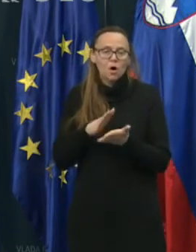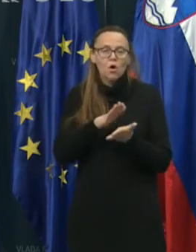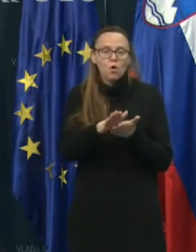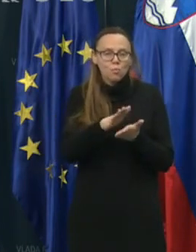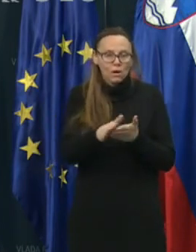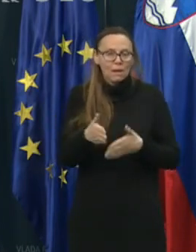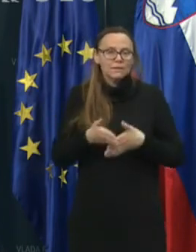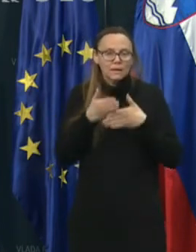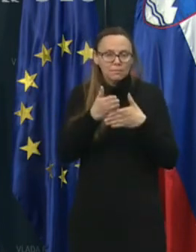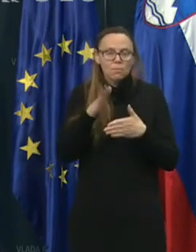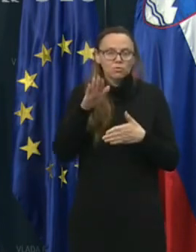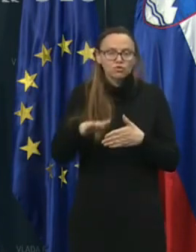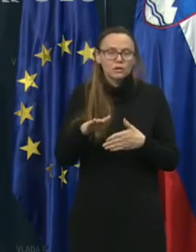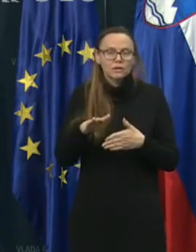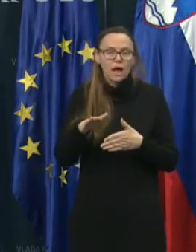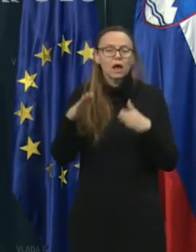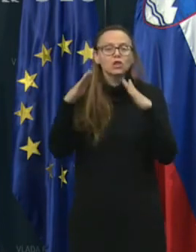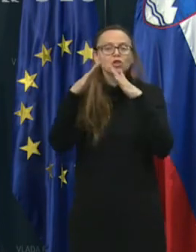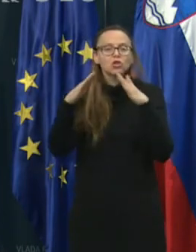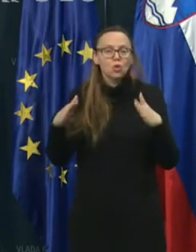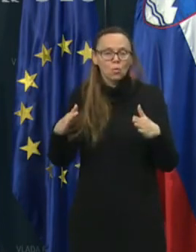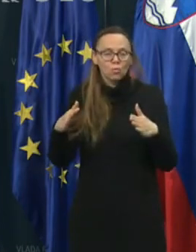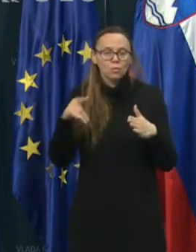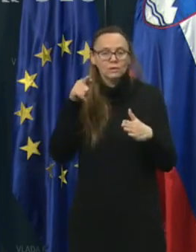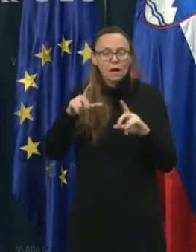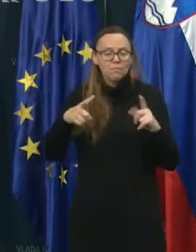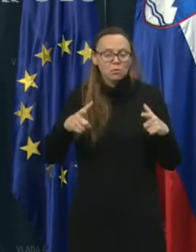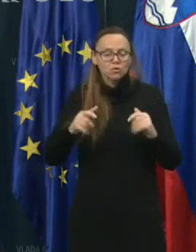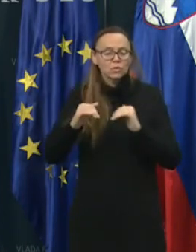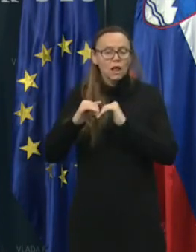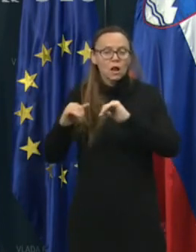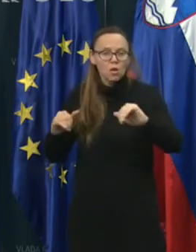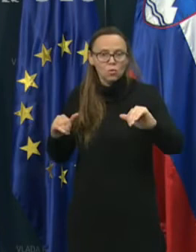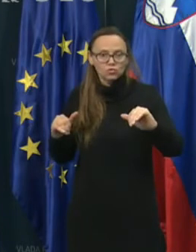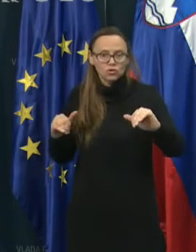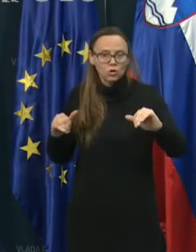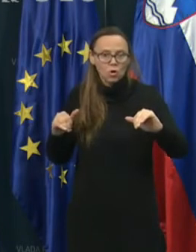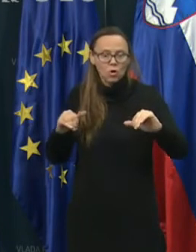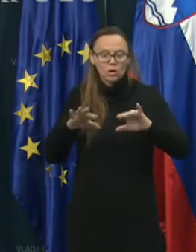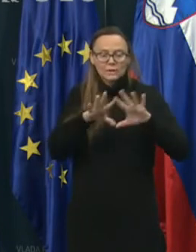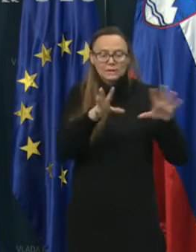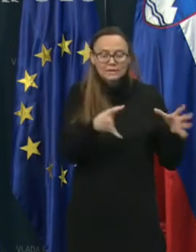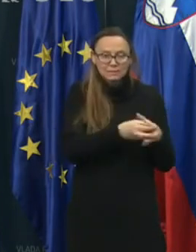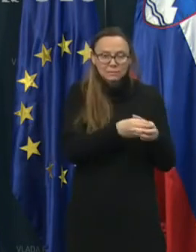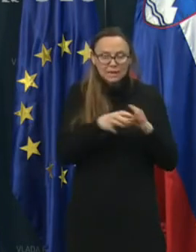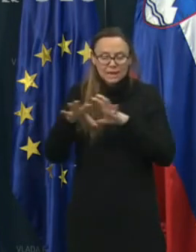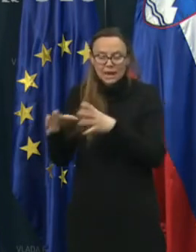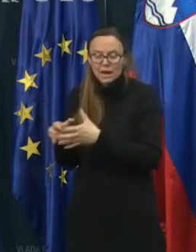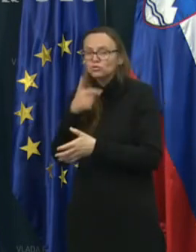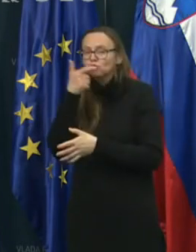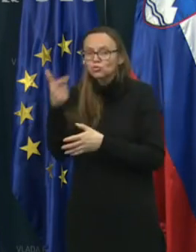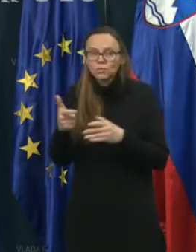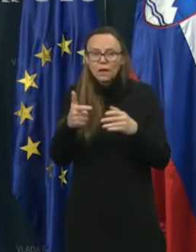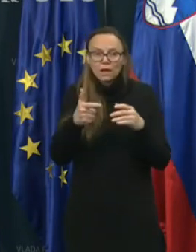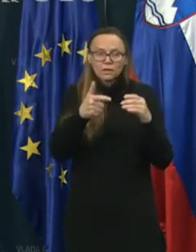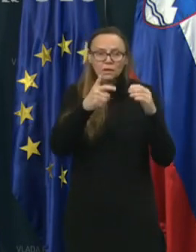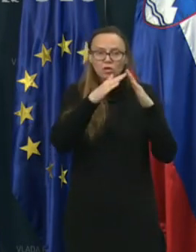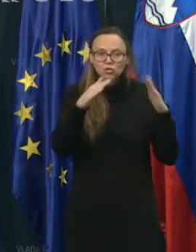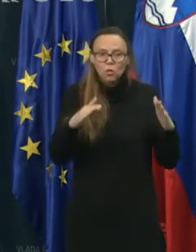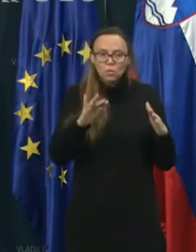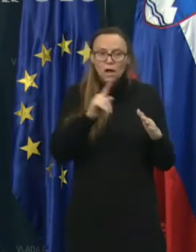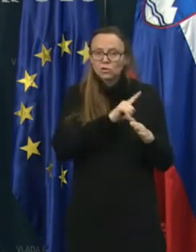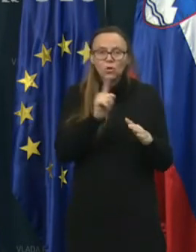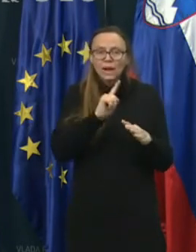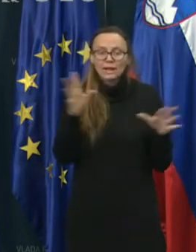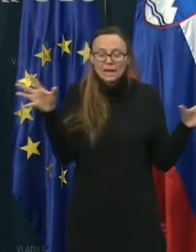uporabnike pomoči na domu. Ta posoda se potem ločeno zbira zunaj doma, dokler se ne zbere vsa posoda,